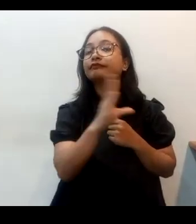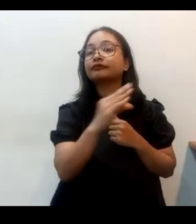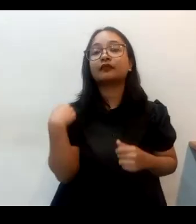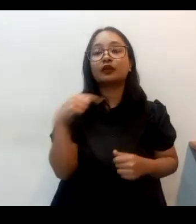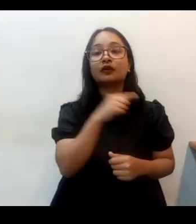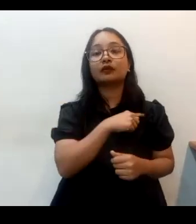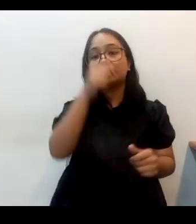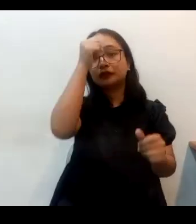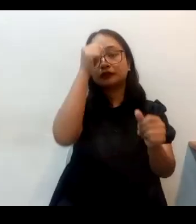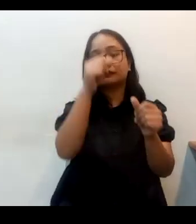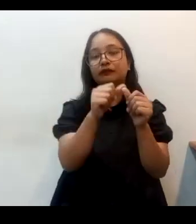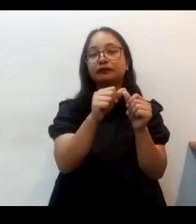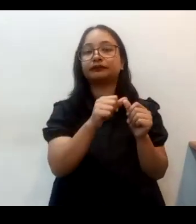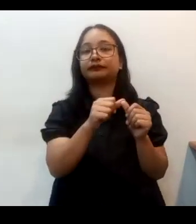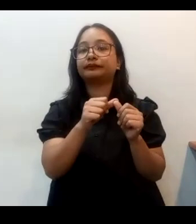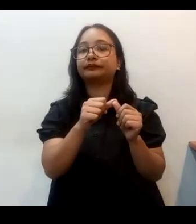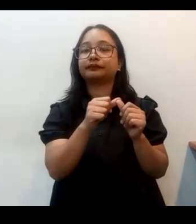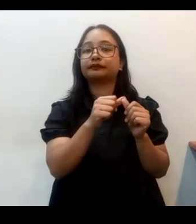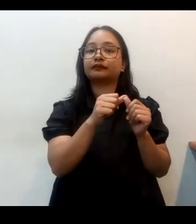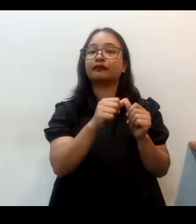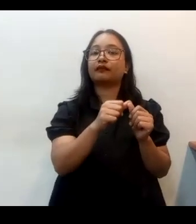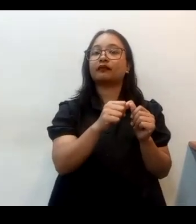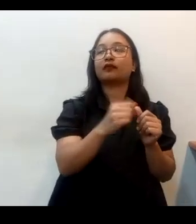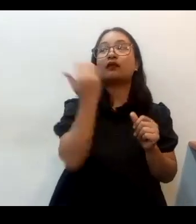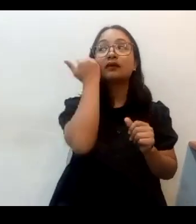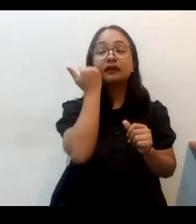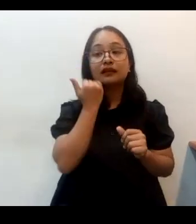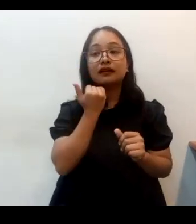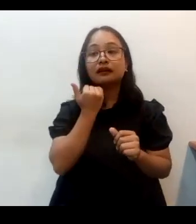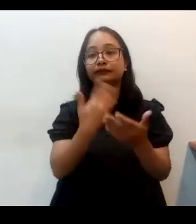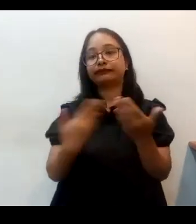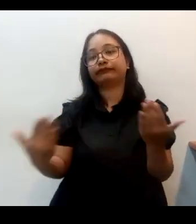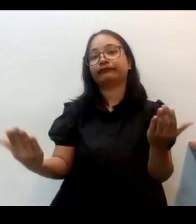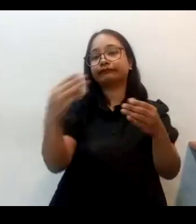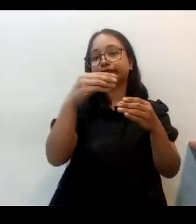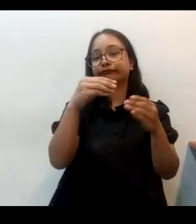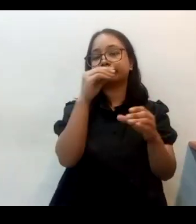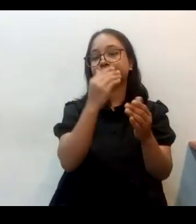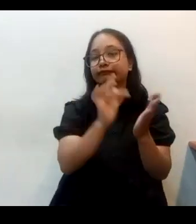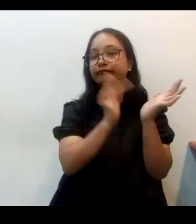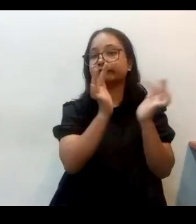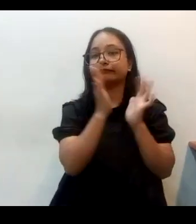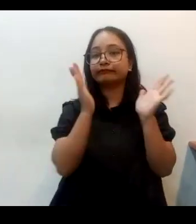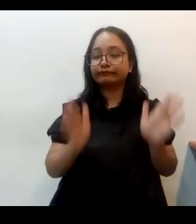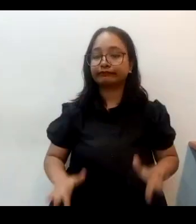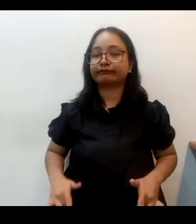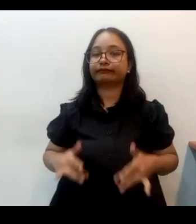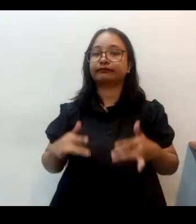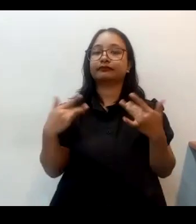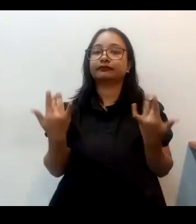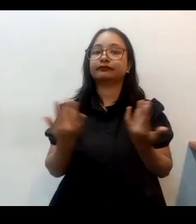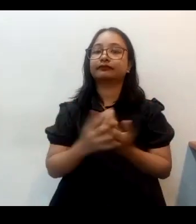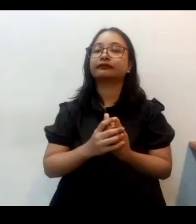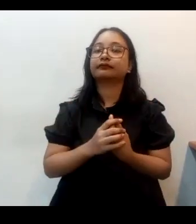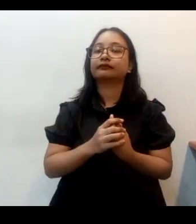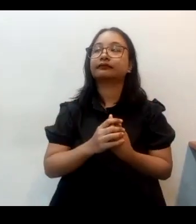remember what we miss in our Christian life. At naaalala din po natin ano yung mga bagay na hindi natin nagawa sa ating buhay Kristyano.